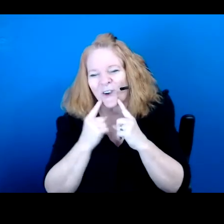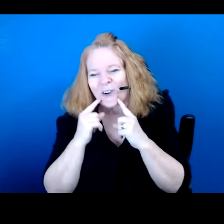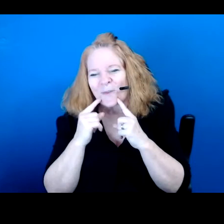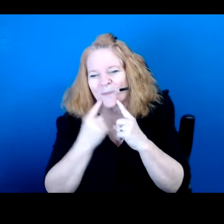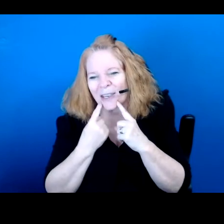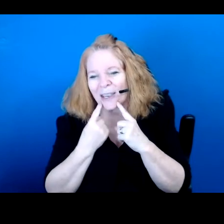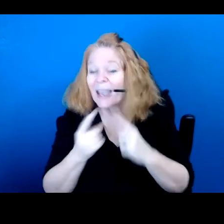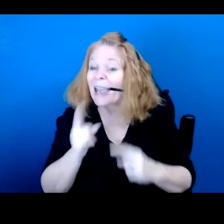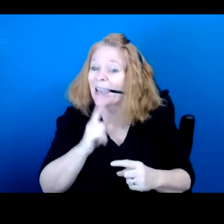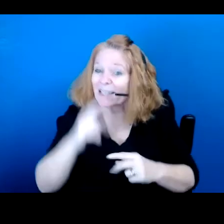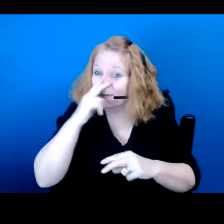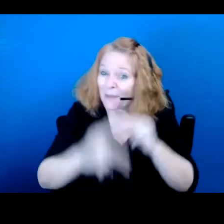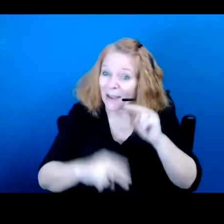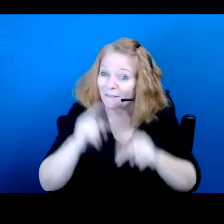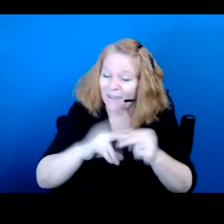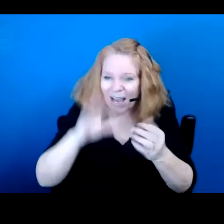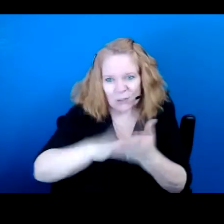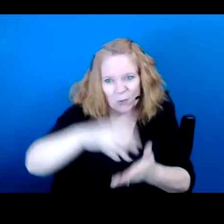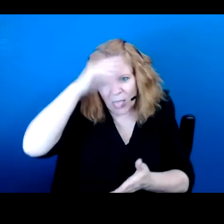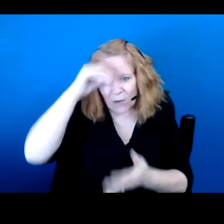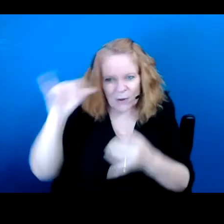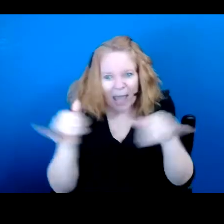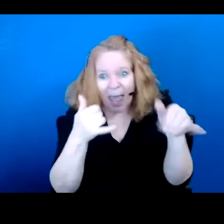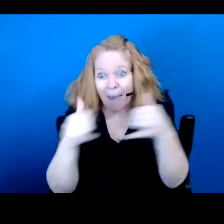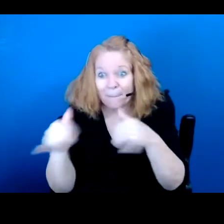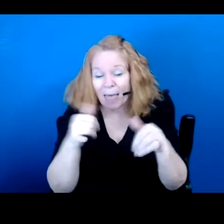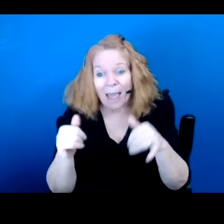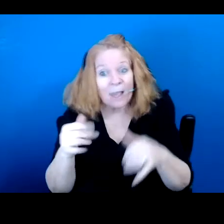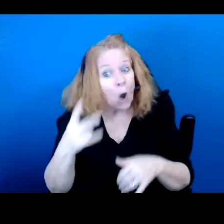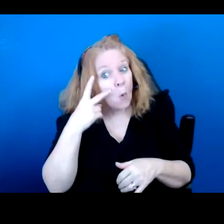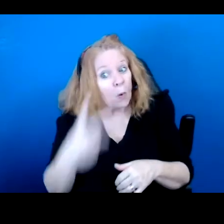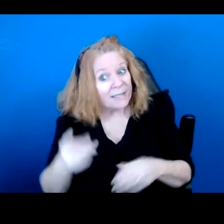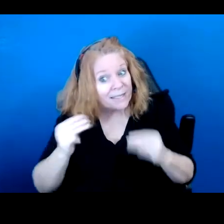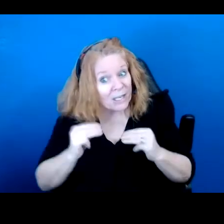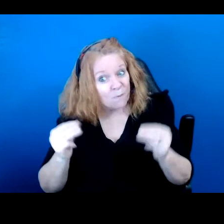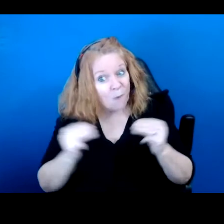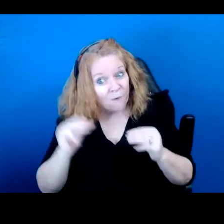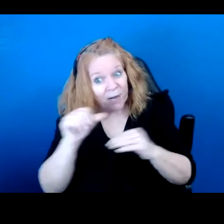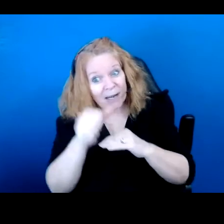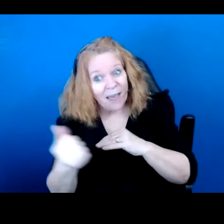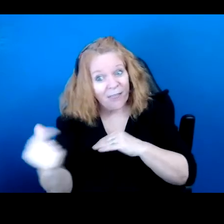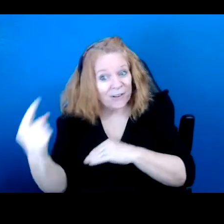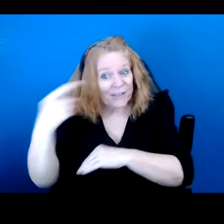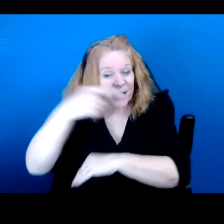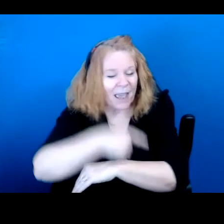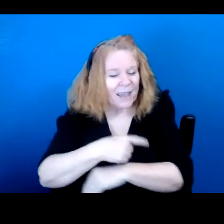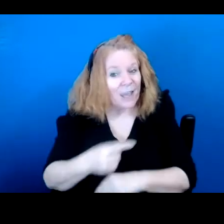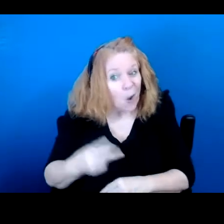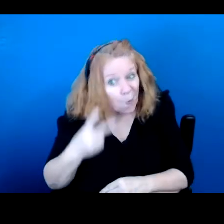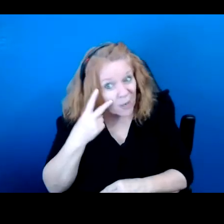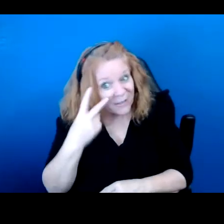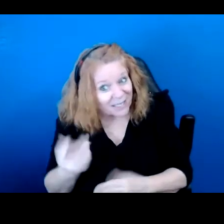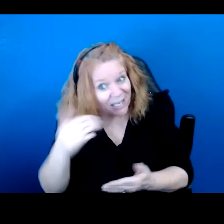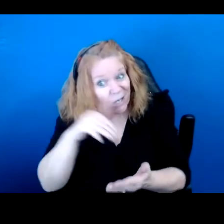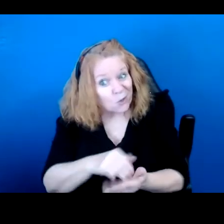sido muy encantador ha sido muy divertido aprender y jugar nos veremos otro día marvin